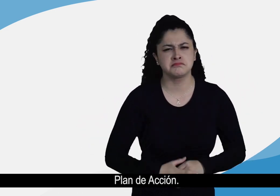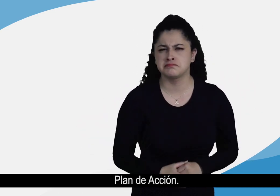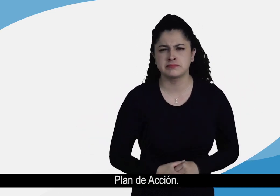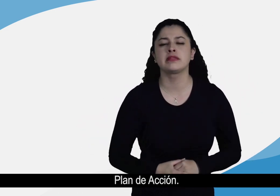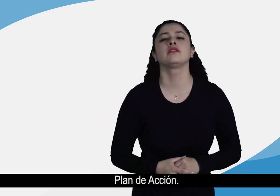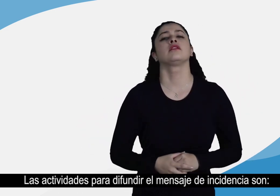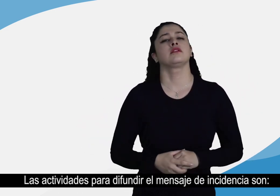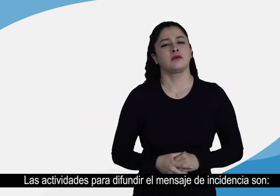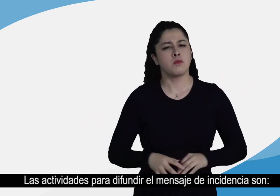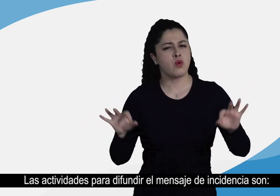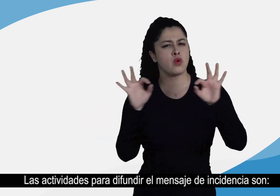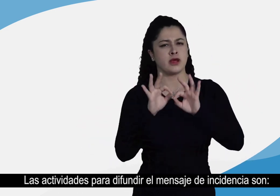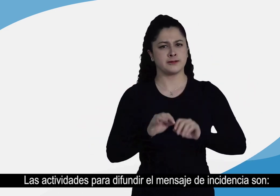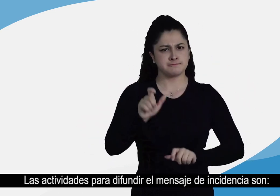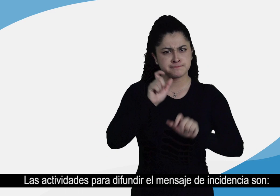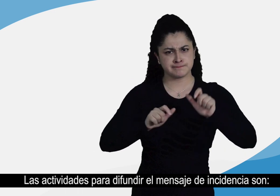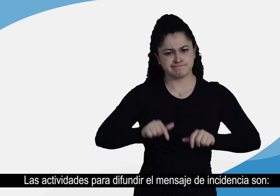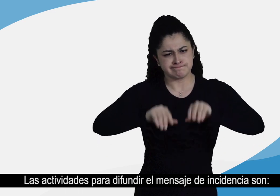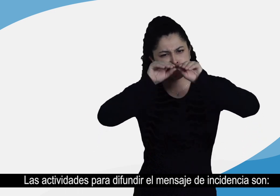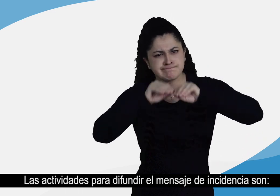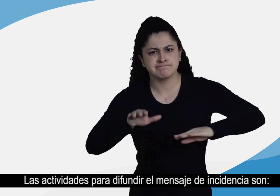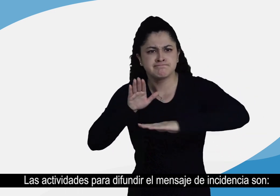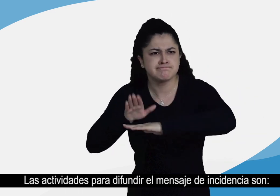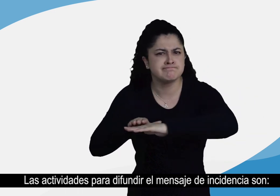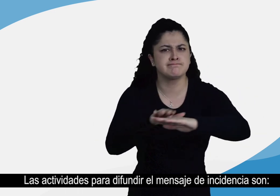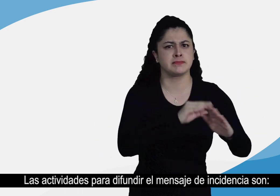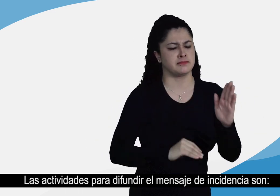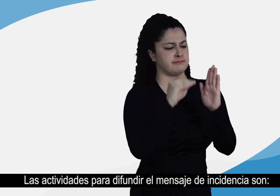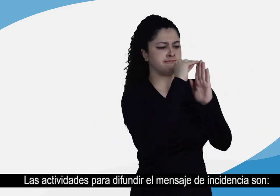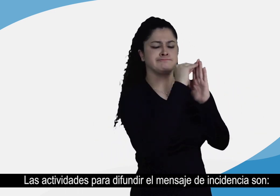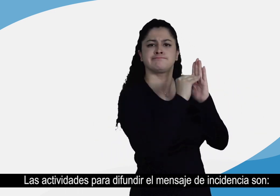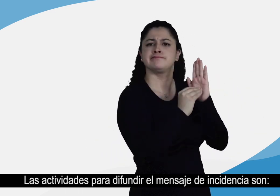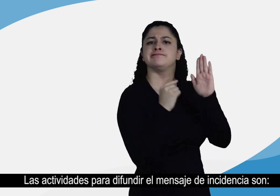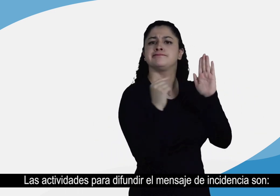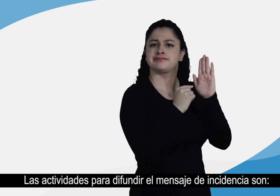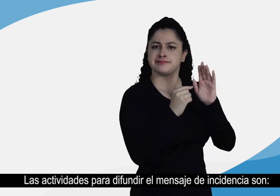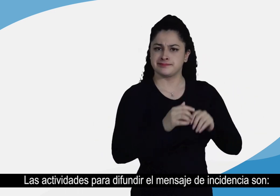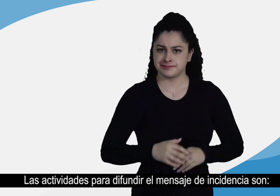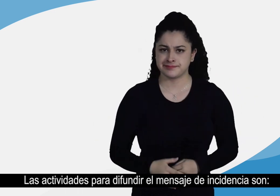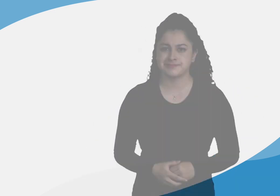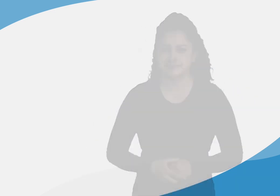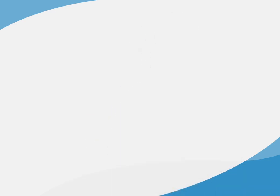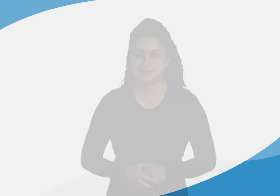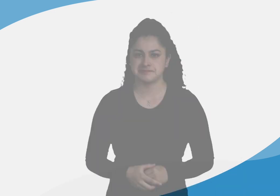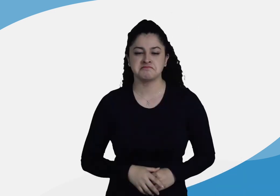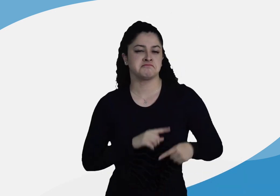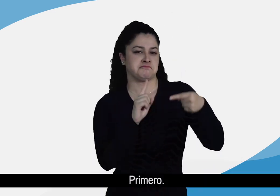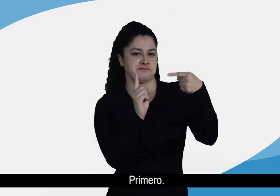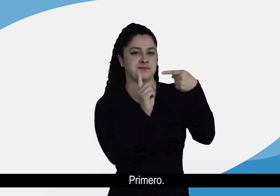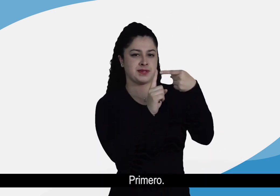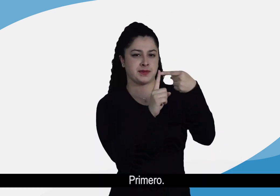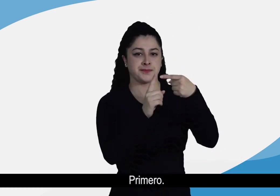Las actividades Para difundir el mensaje De incidencia Son Primero